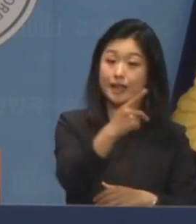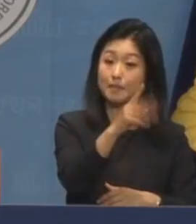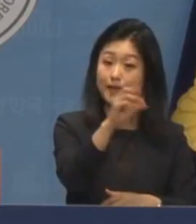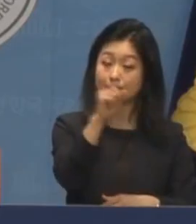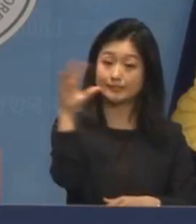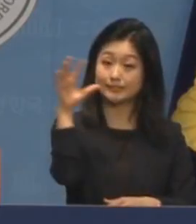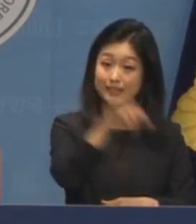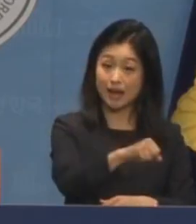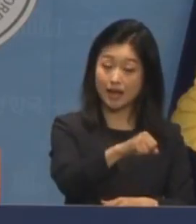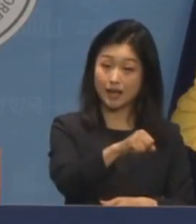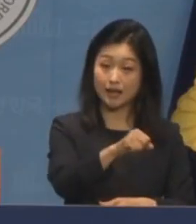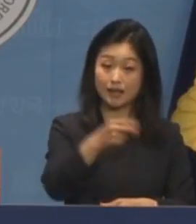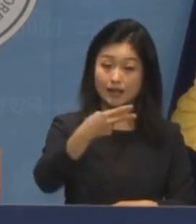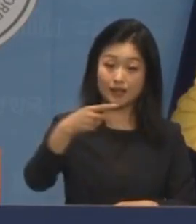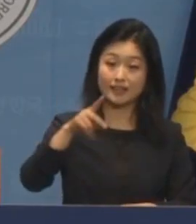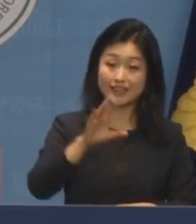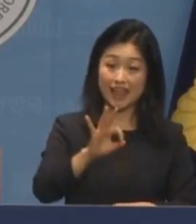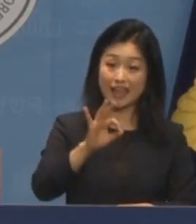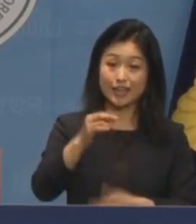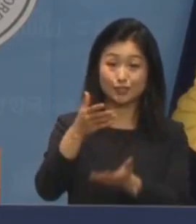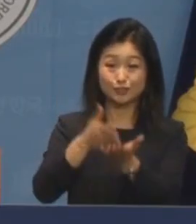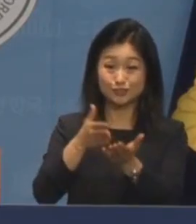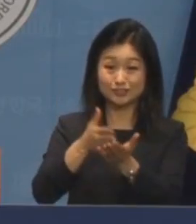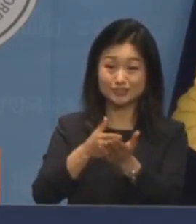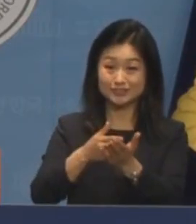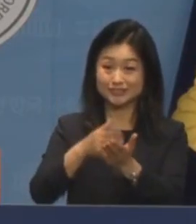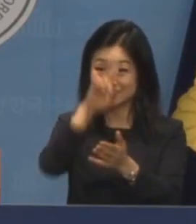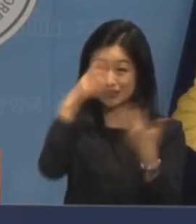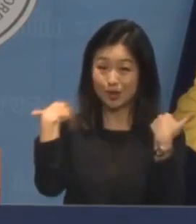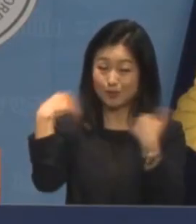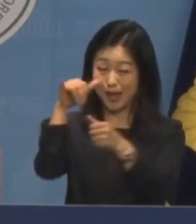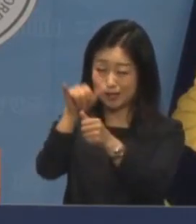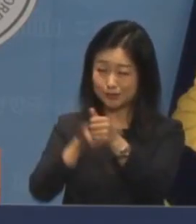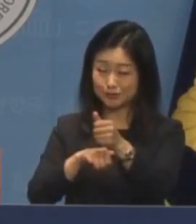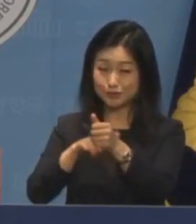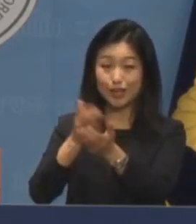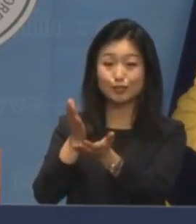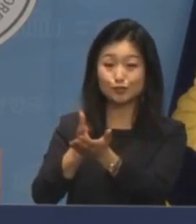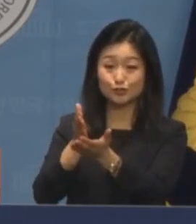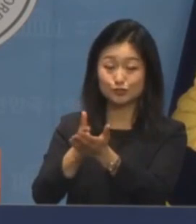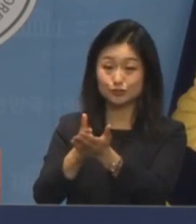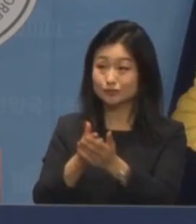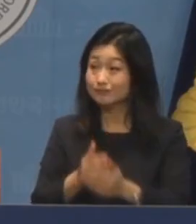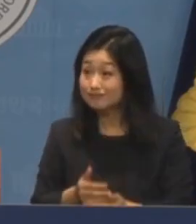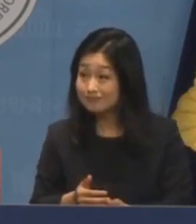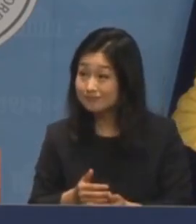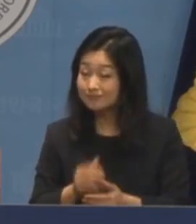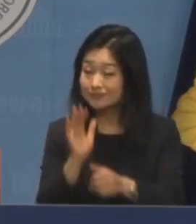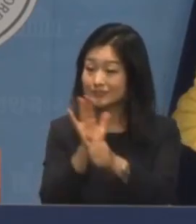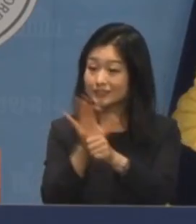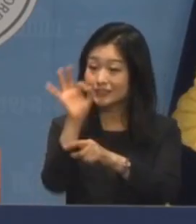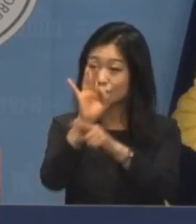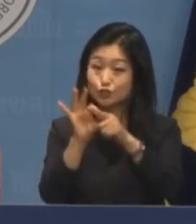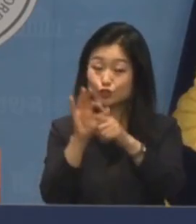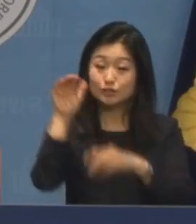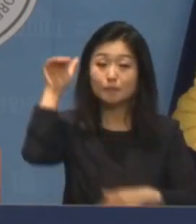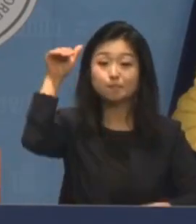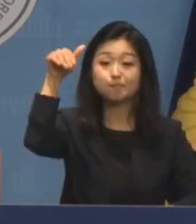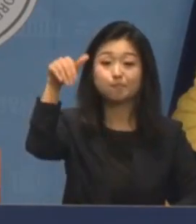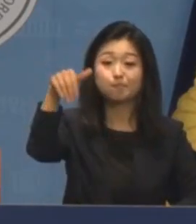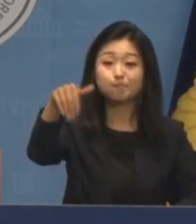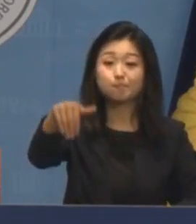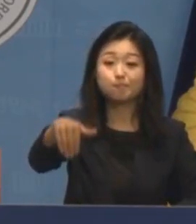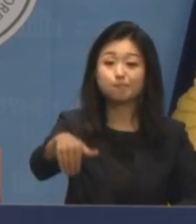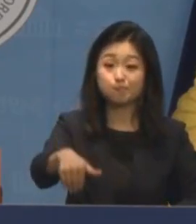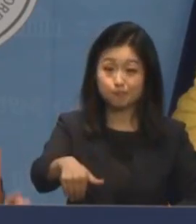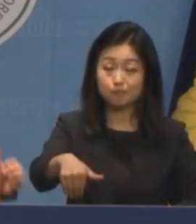장악해서 땡윤뉴스 친정권 방송으로 전락시켰지만 대통령 지지율은 급전직하하고 있습니다. 곳곳에서